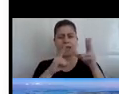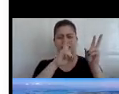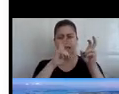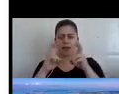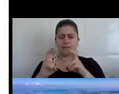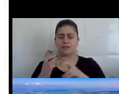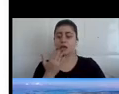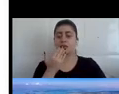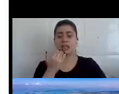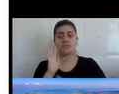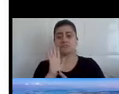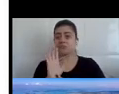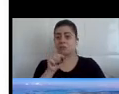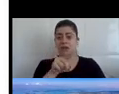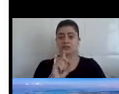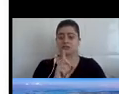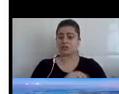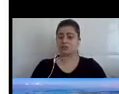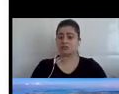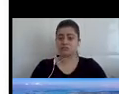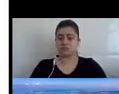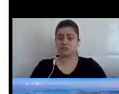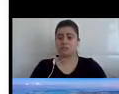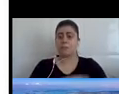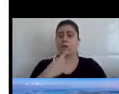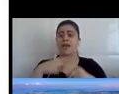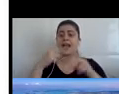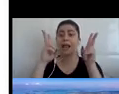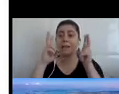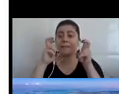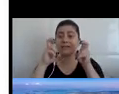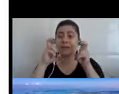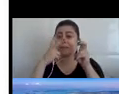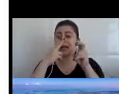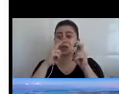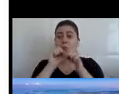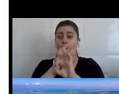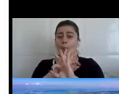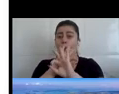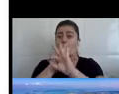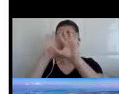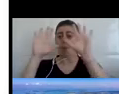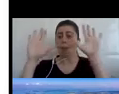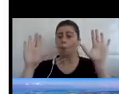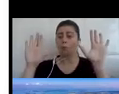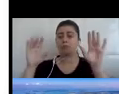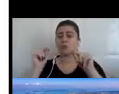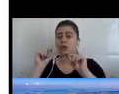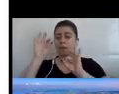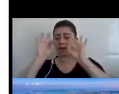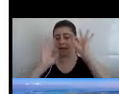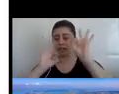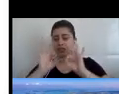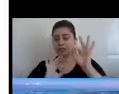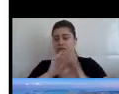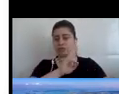não aparece. A alimentação ela é um tema que está invisível na questão do planejamento